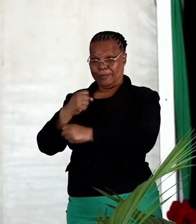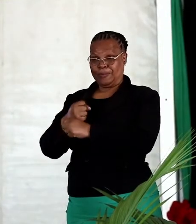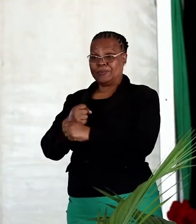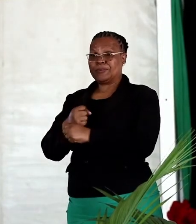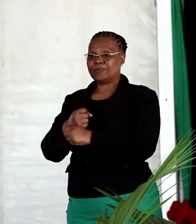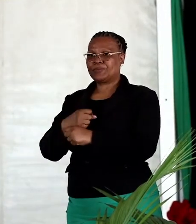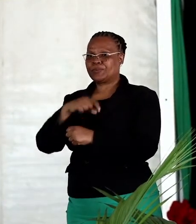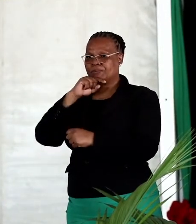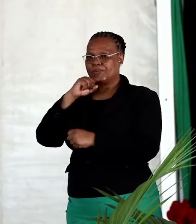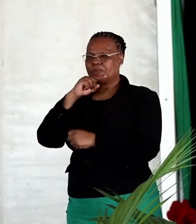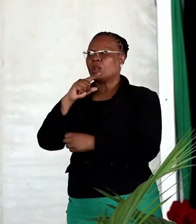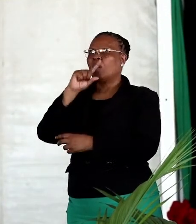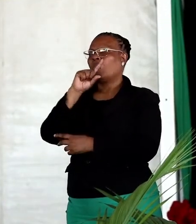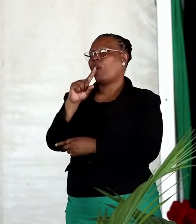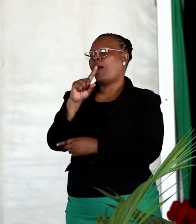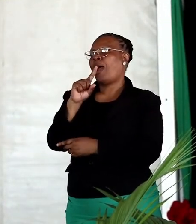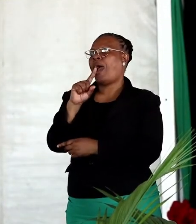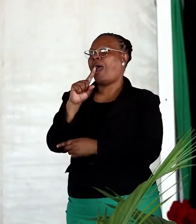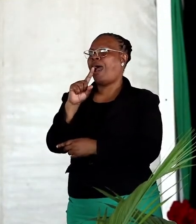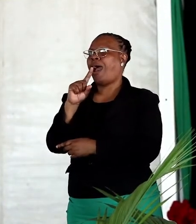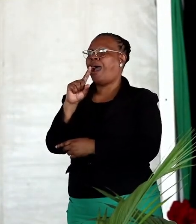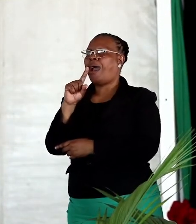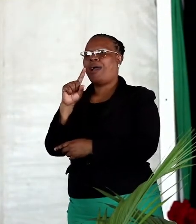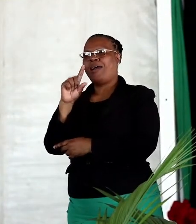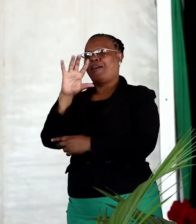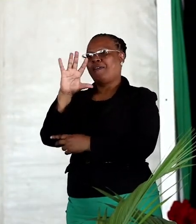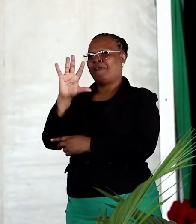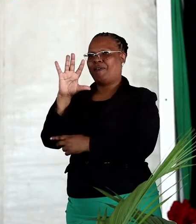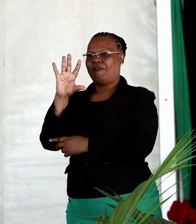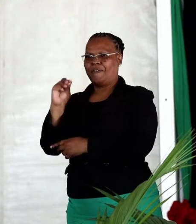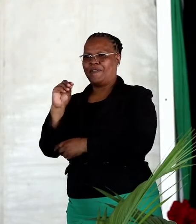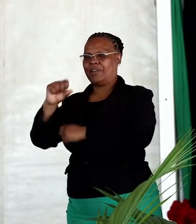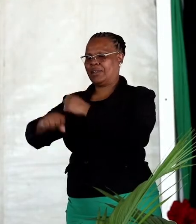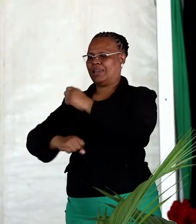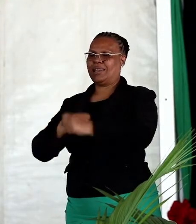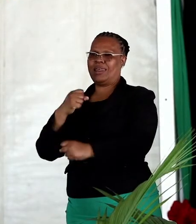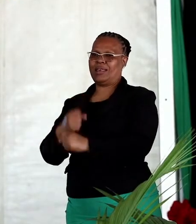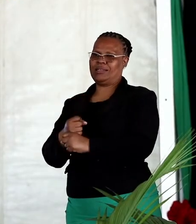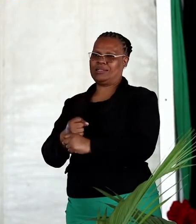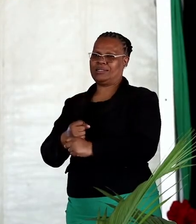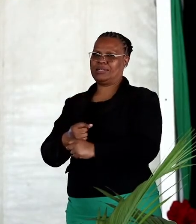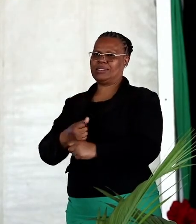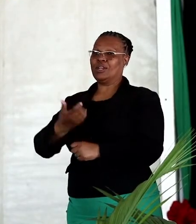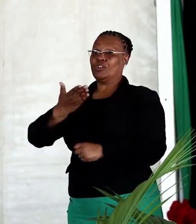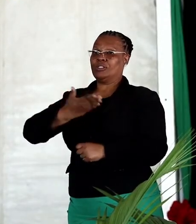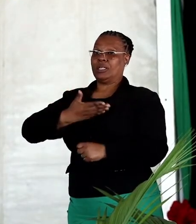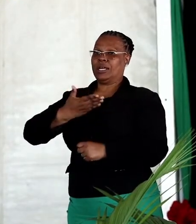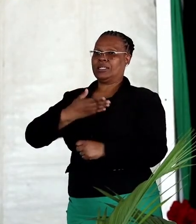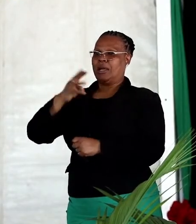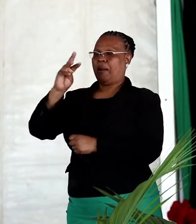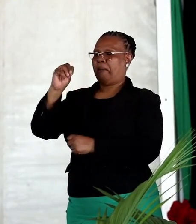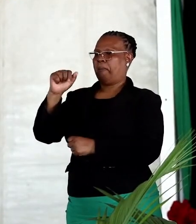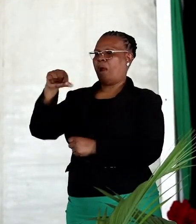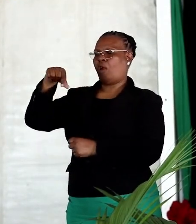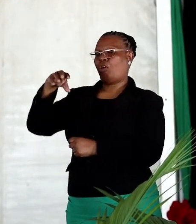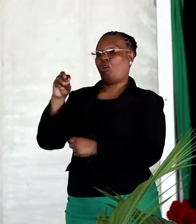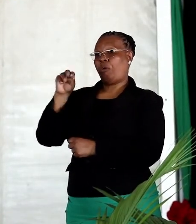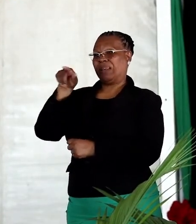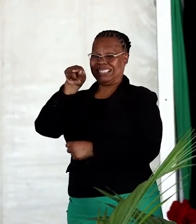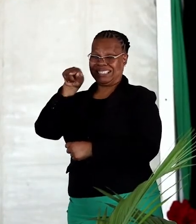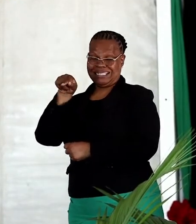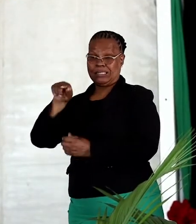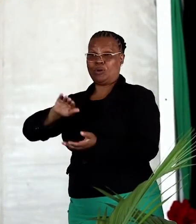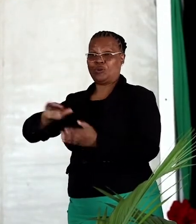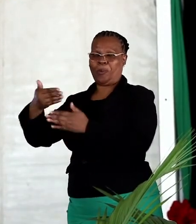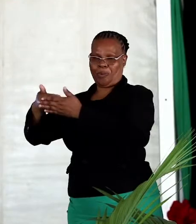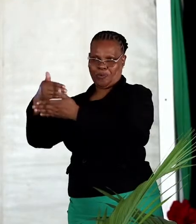iminyaka elikhulu elinamashumi amahlanu kankosi uJongumsobomvu uMaqoma. Ube bephila ke ngesithi celebrator lonye. Yiyo le